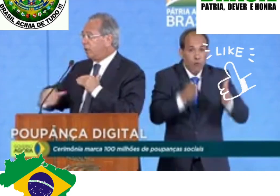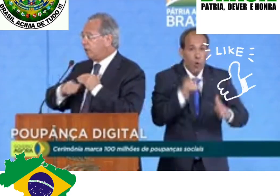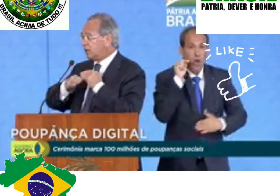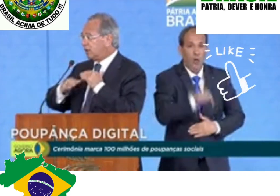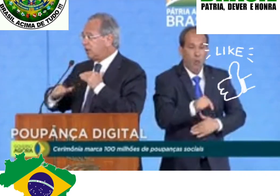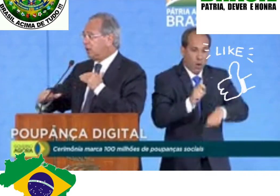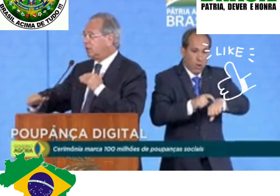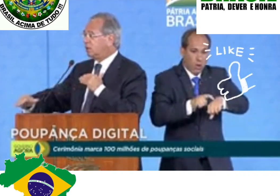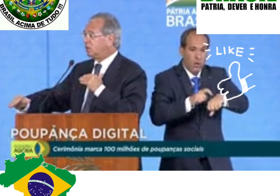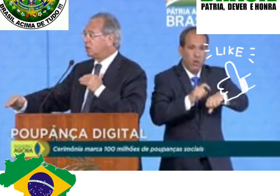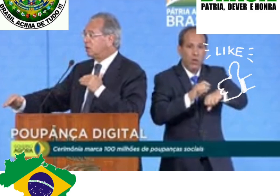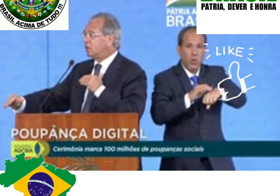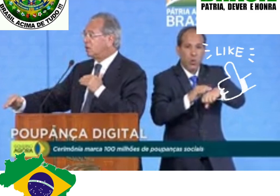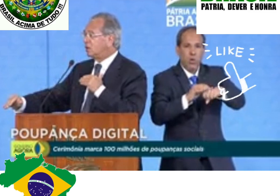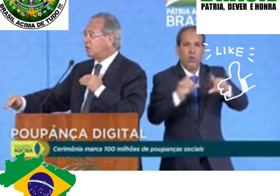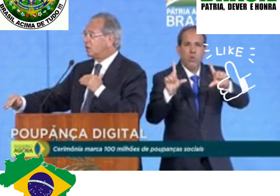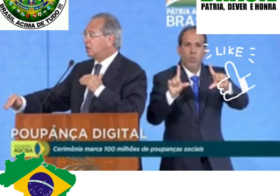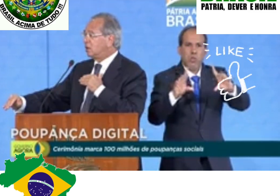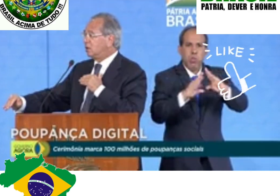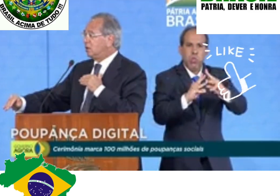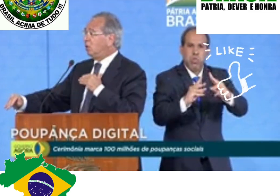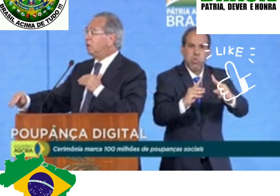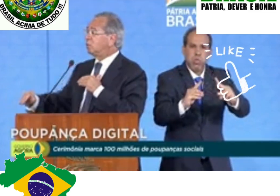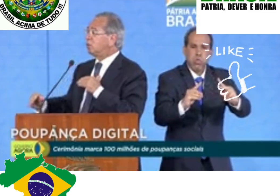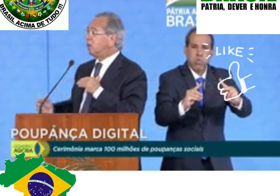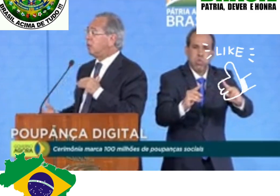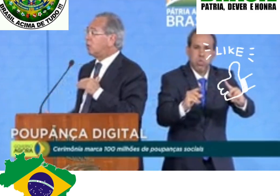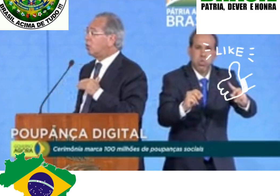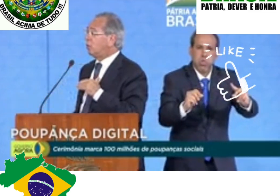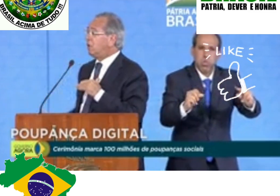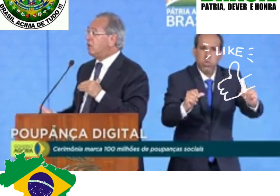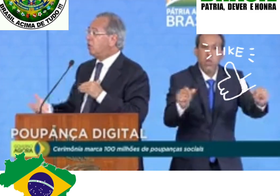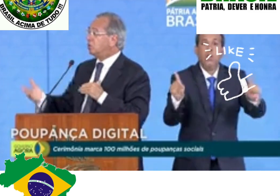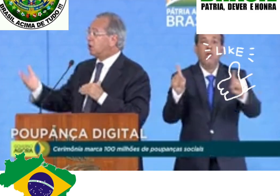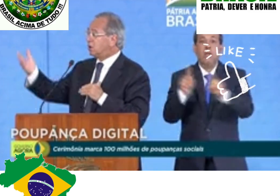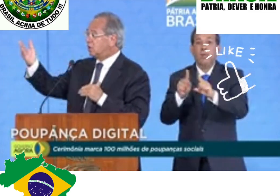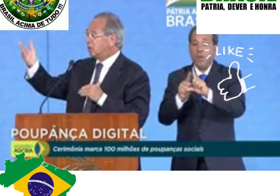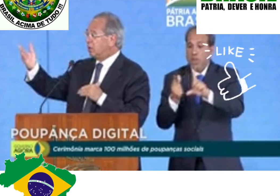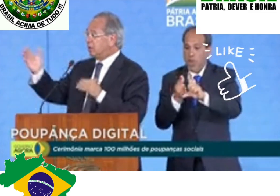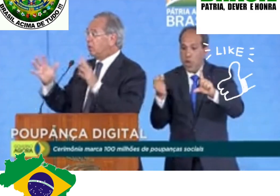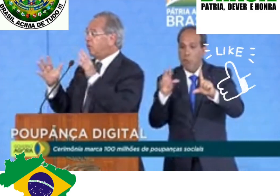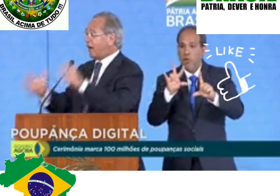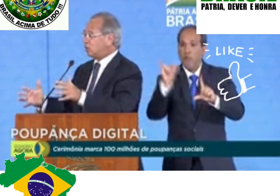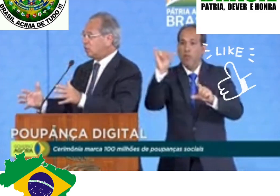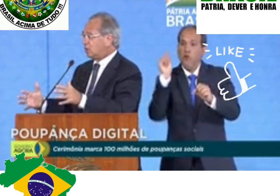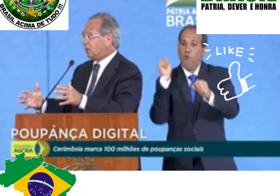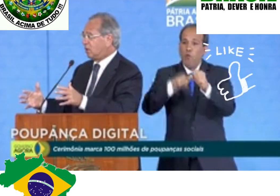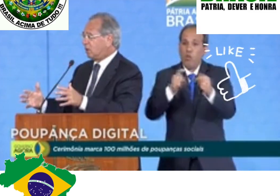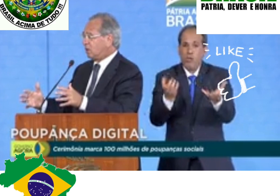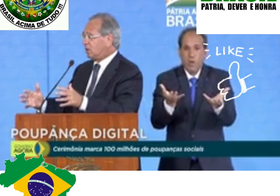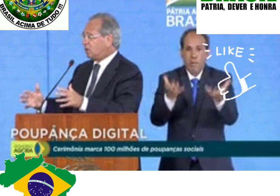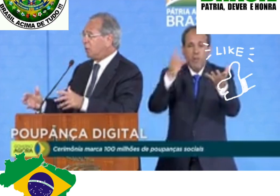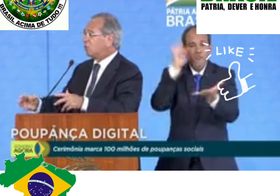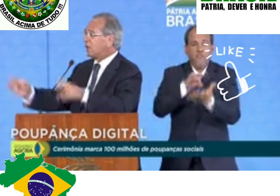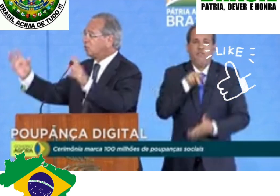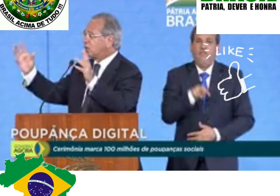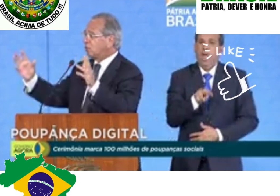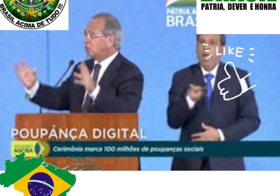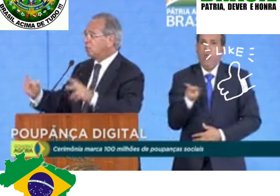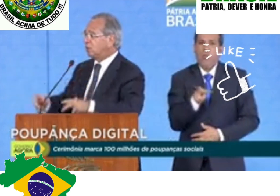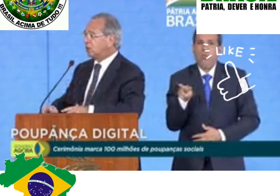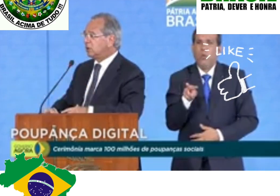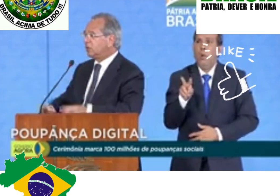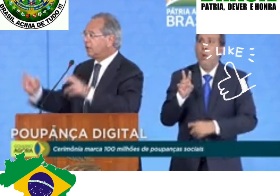a doença cedendo, e ao mesmo tempo a economia voltando. Esse é o fato.